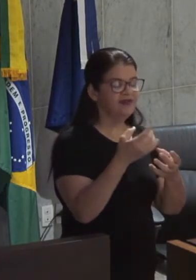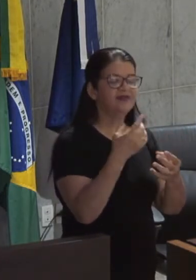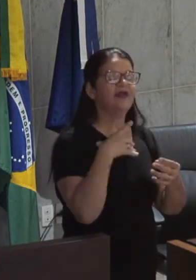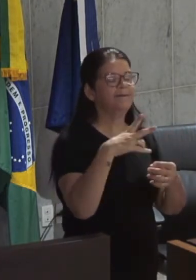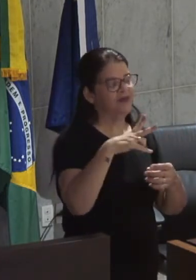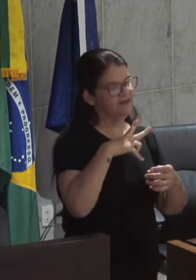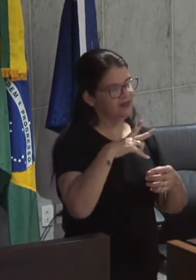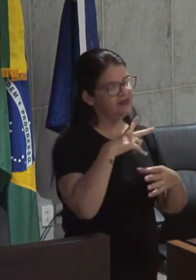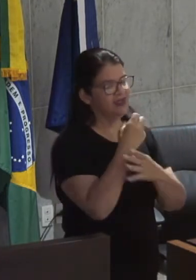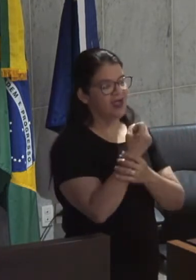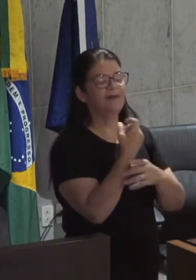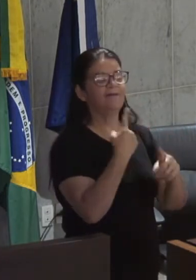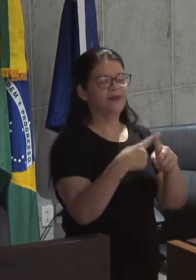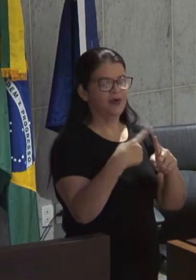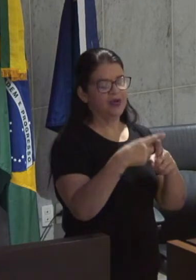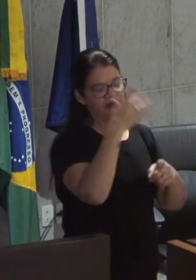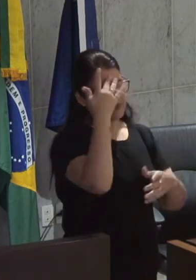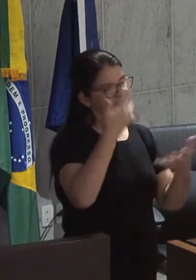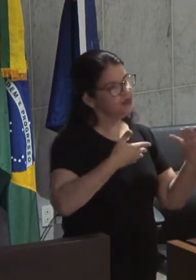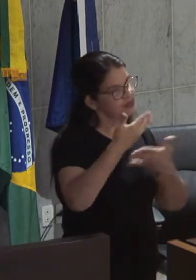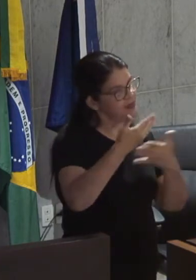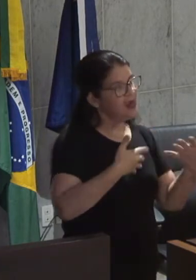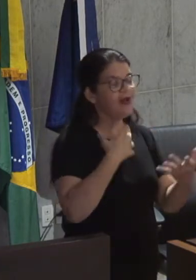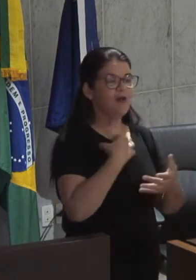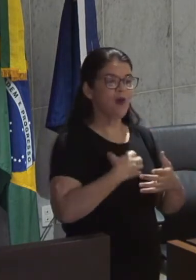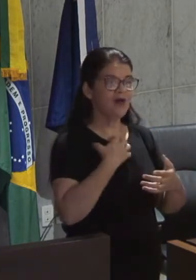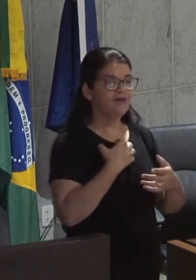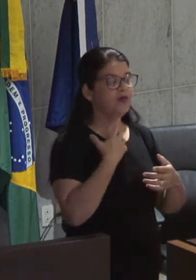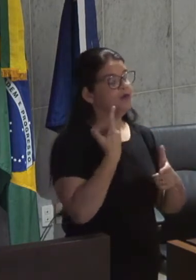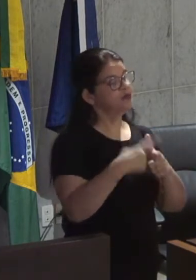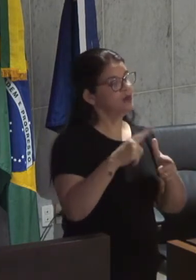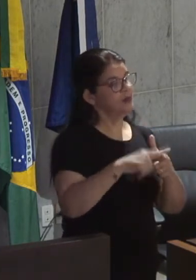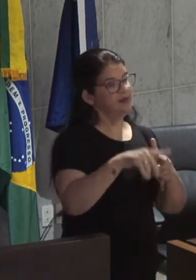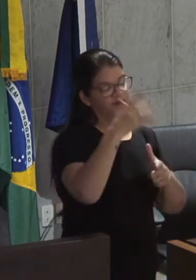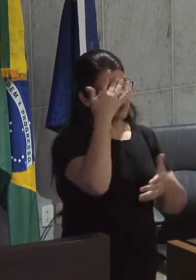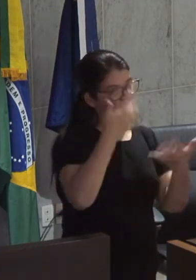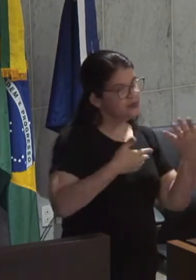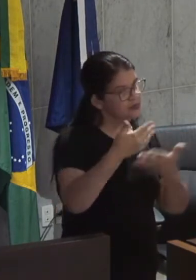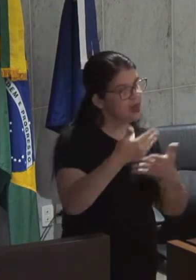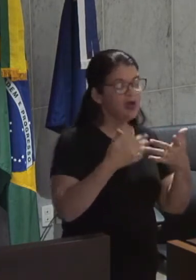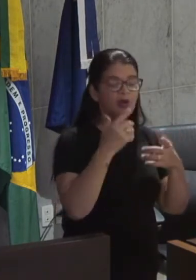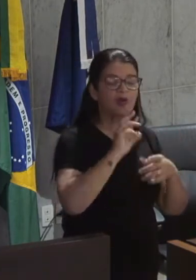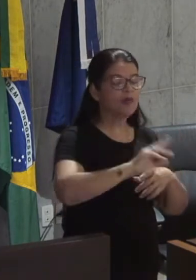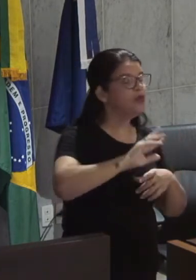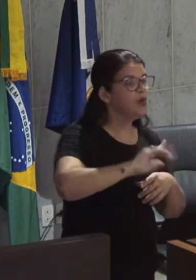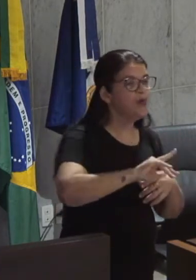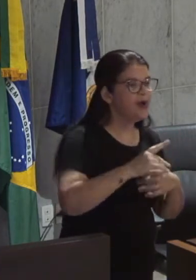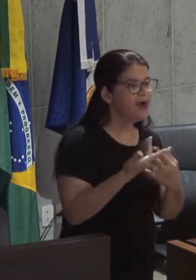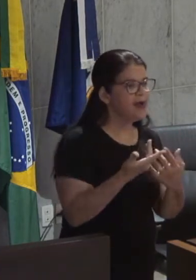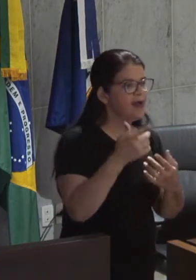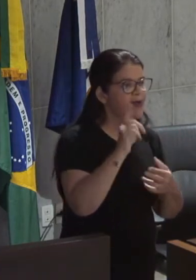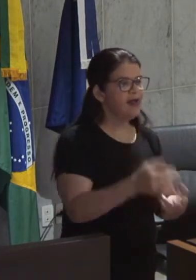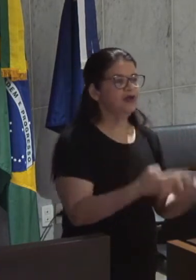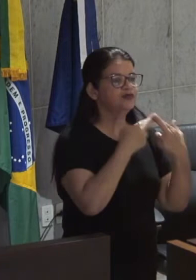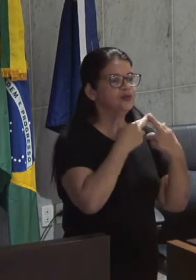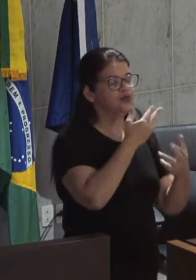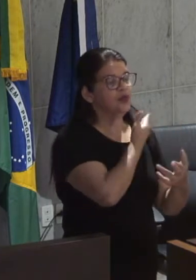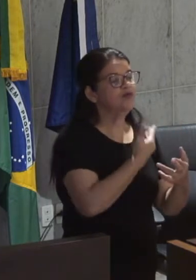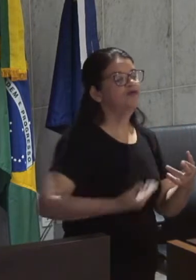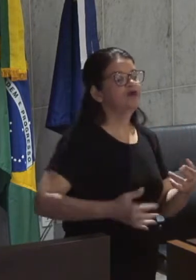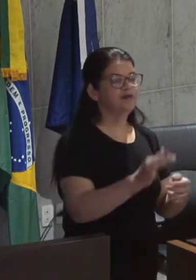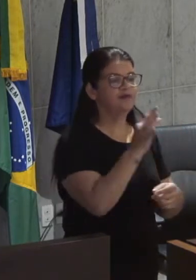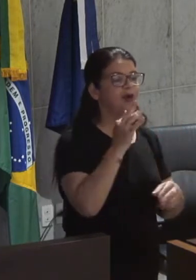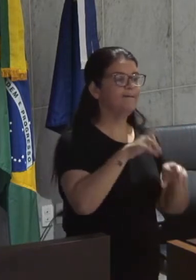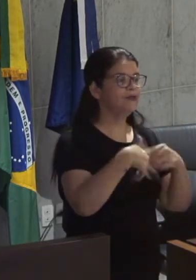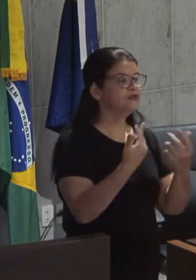os servidores e os trabalhadores vão ficar com raiva da Previdência, como se fosse o problema dos trabalhadores do INSS, quando não é. A responsabilidade do governo federal, é por isso que está